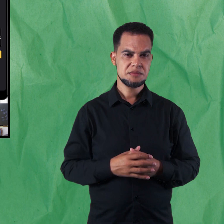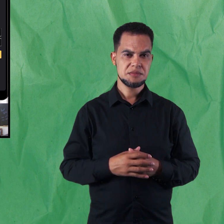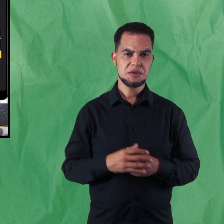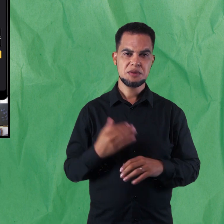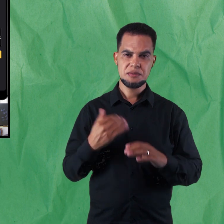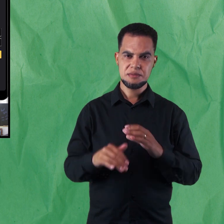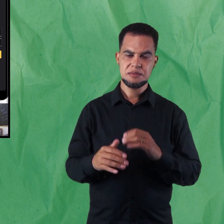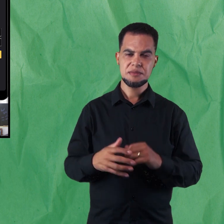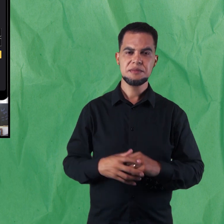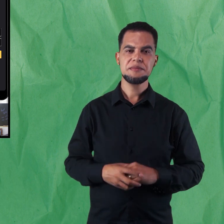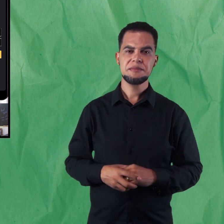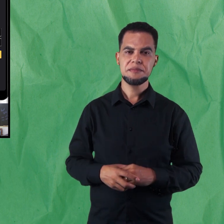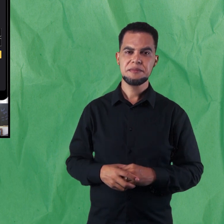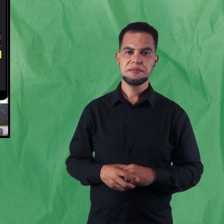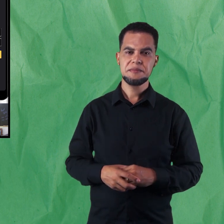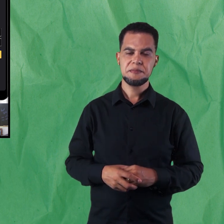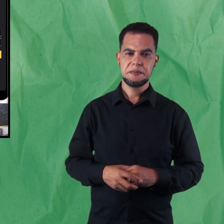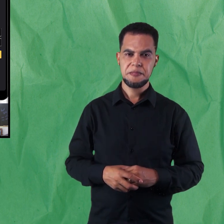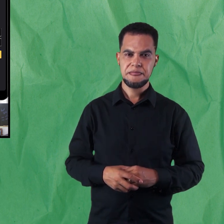o e-mail.